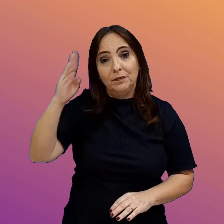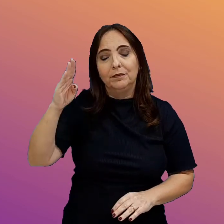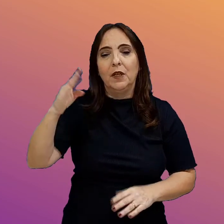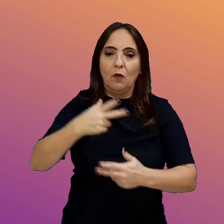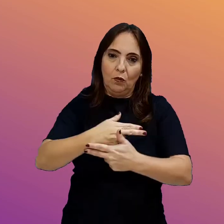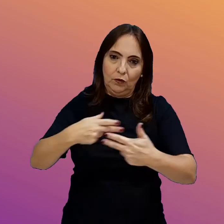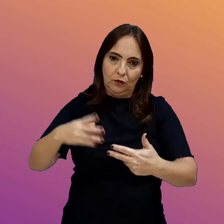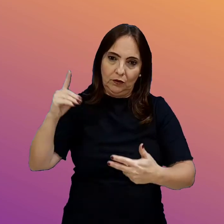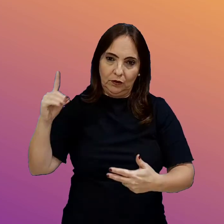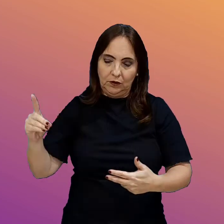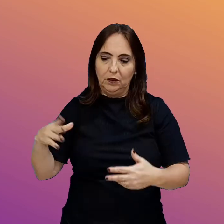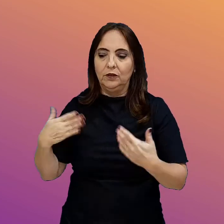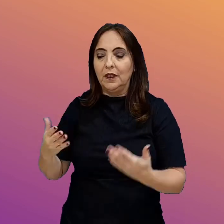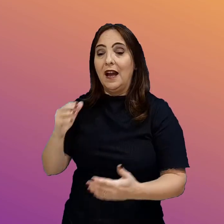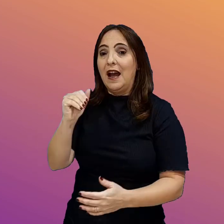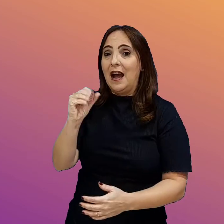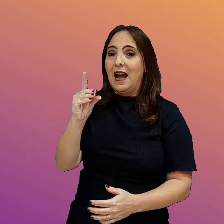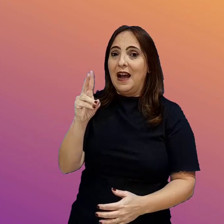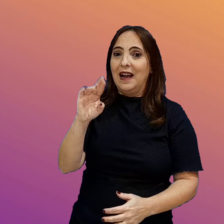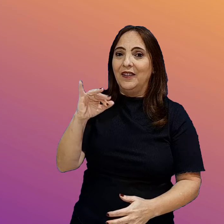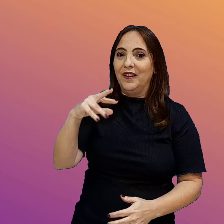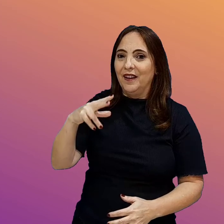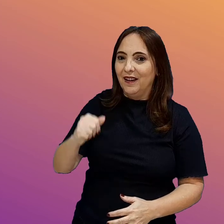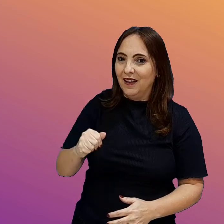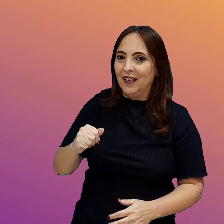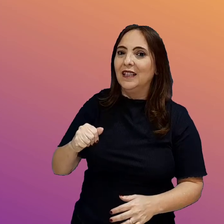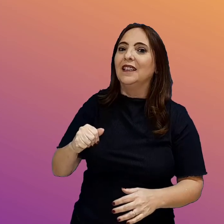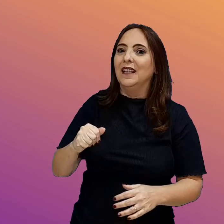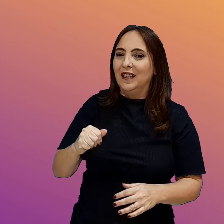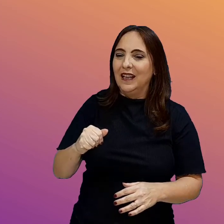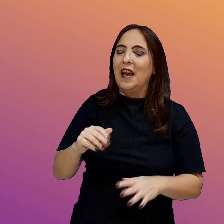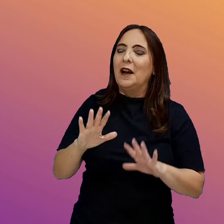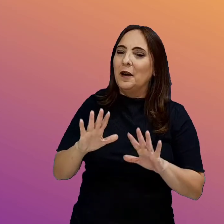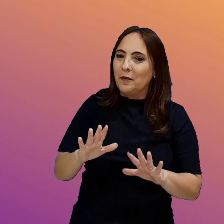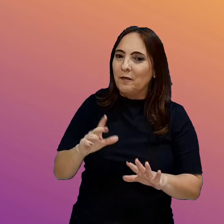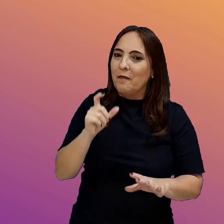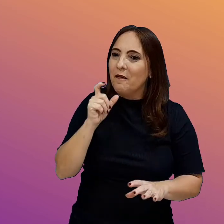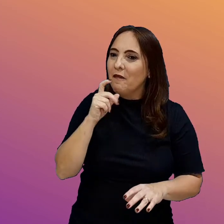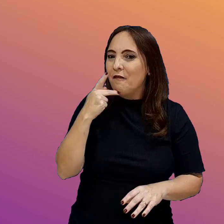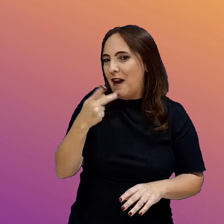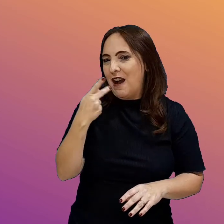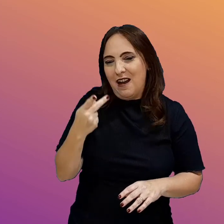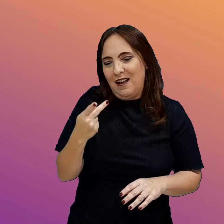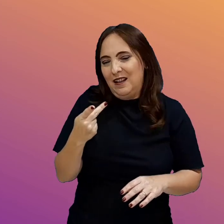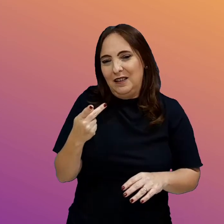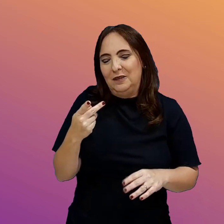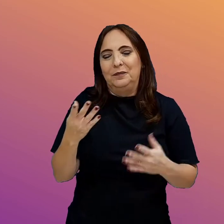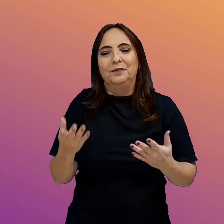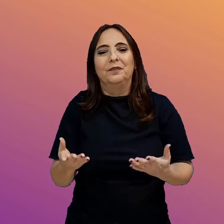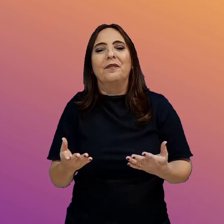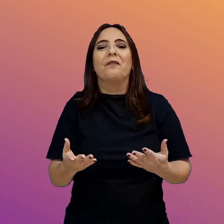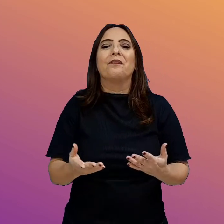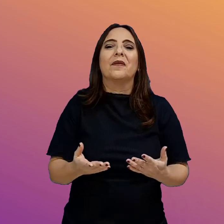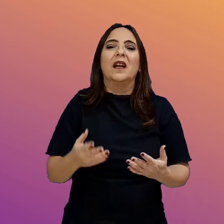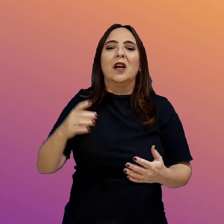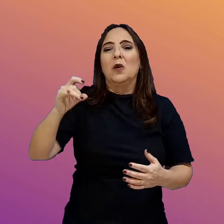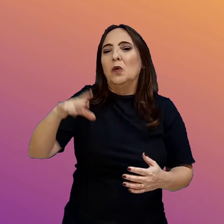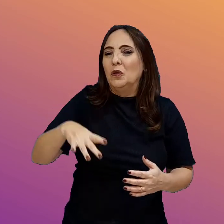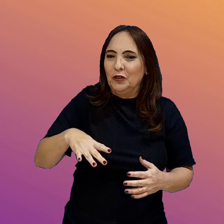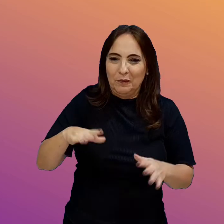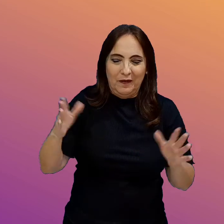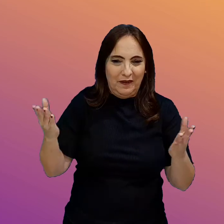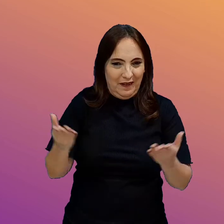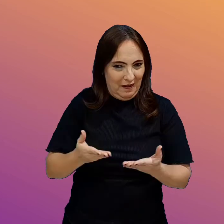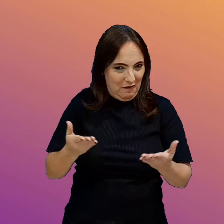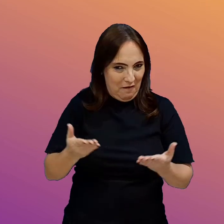Bem, Adriana, suas últimas palavras para o nosso podcast, para as pessoas que estão ouvindo,